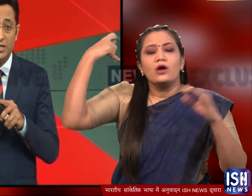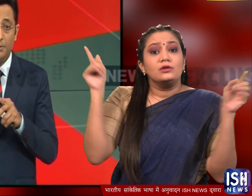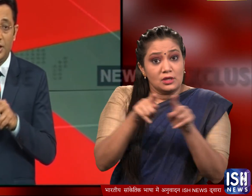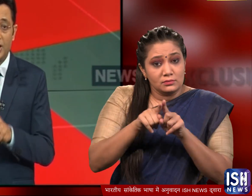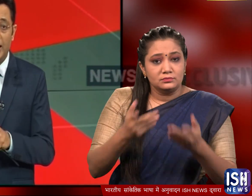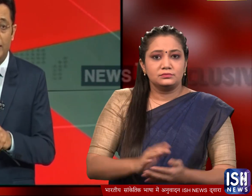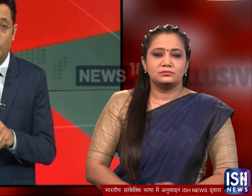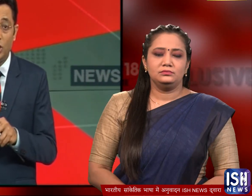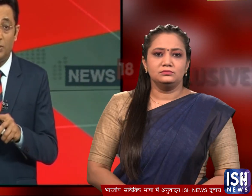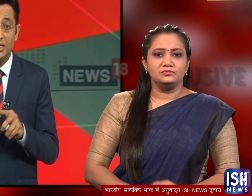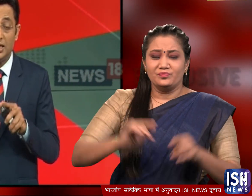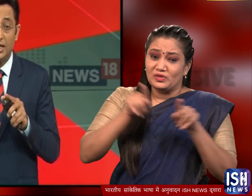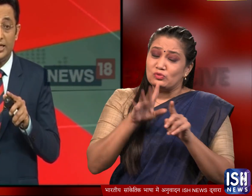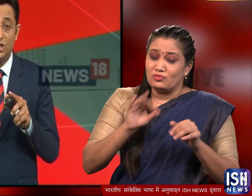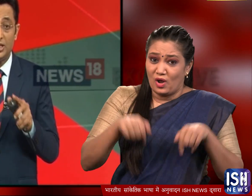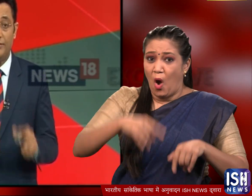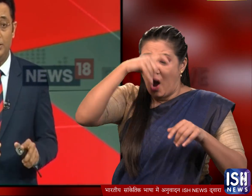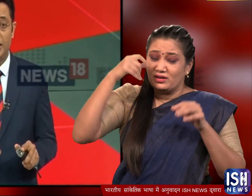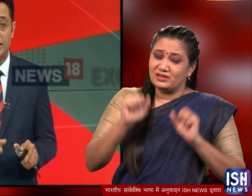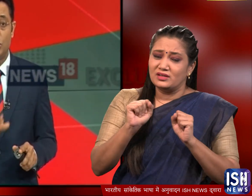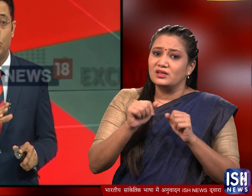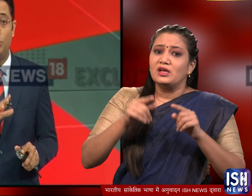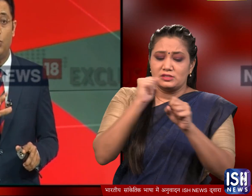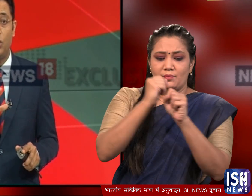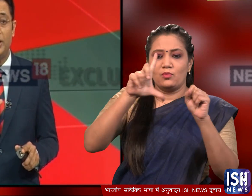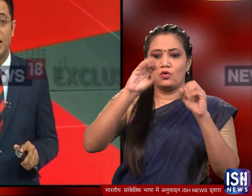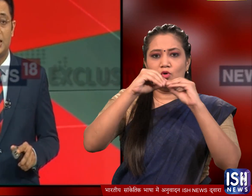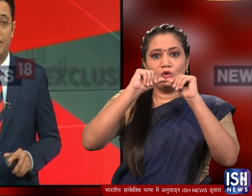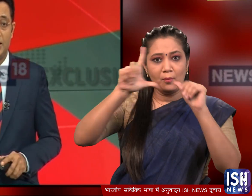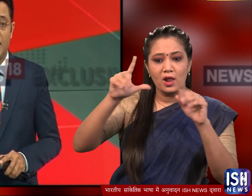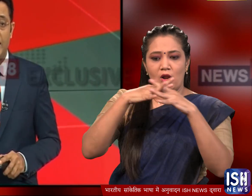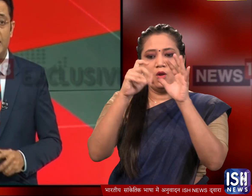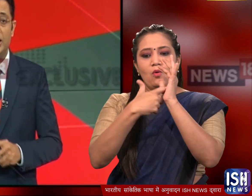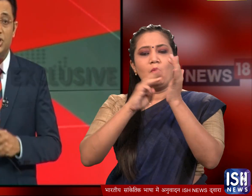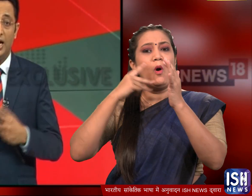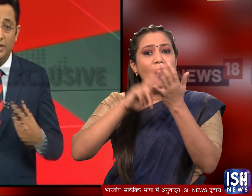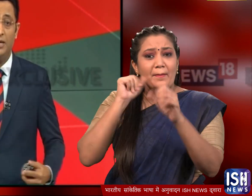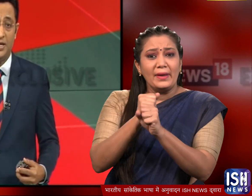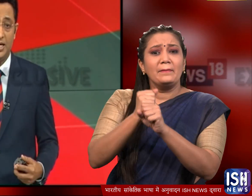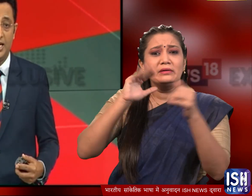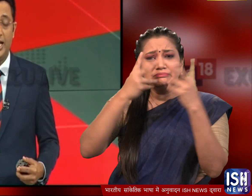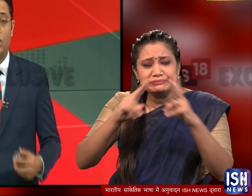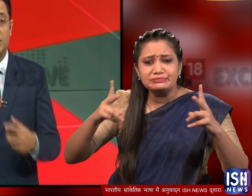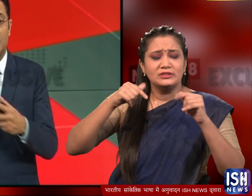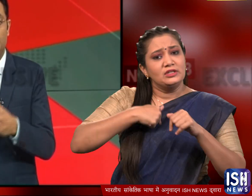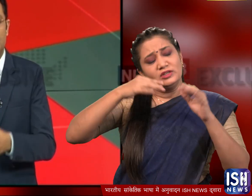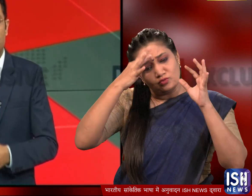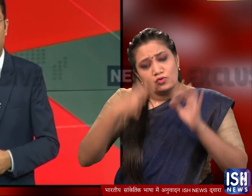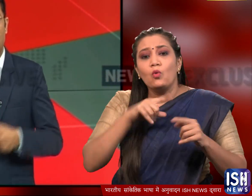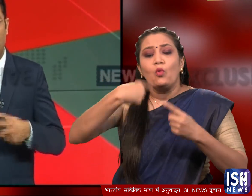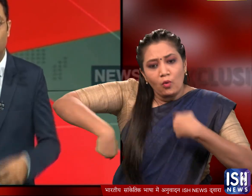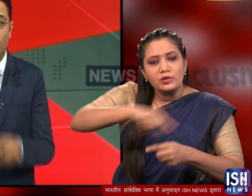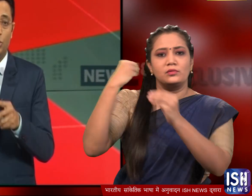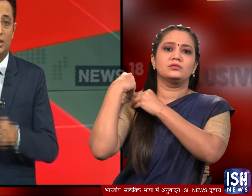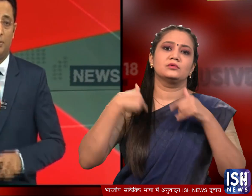जिस गर्मी से परेशान हैं, वो बहुत बड़े संकट की चेतावनी भी है। इसे ग्लोबल वार्मिंग का असर माना जा रहा है, जिसे हमने ही पैदा किया है और इसका खमियाजा